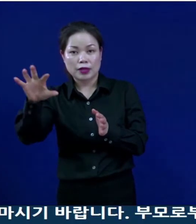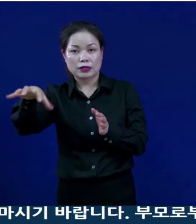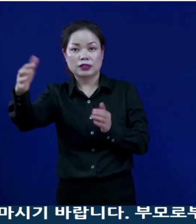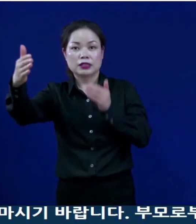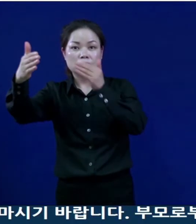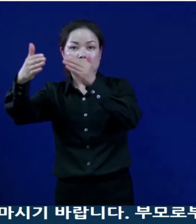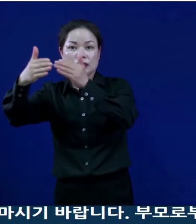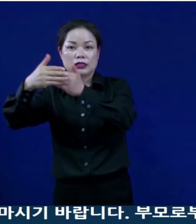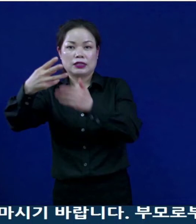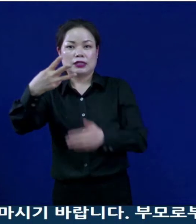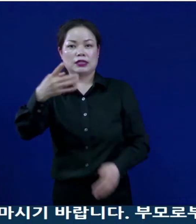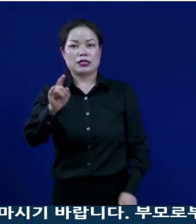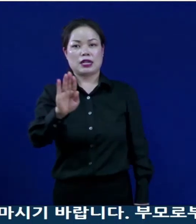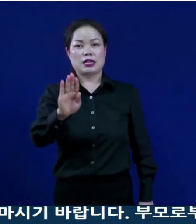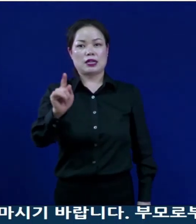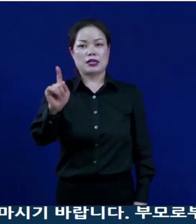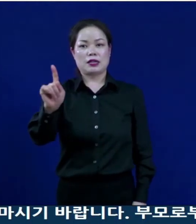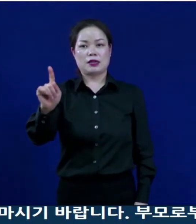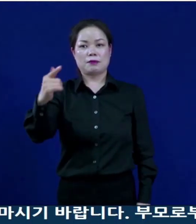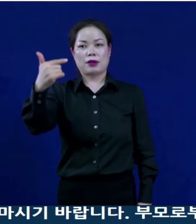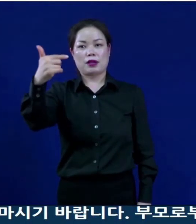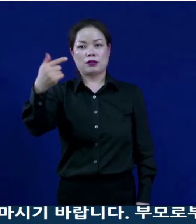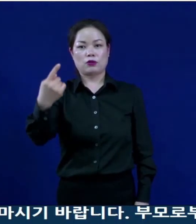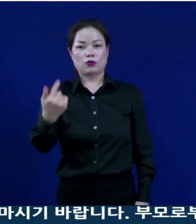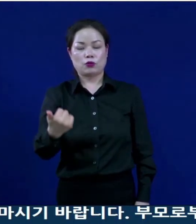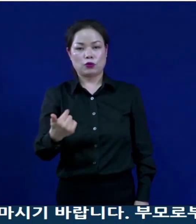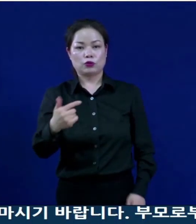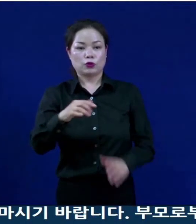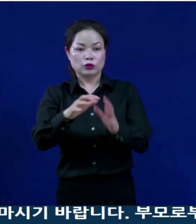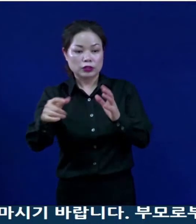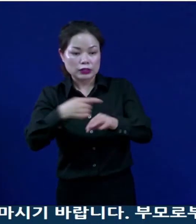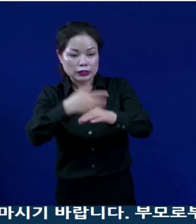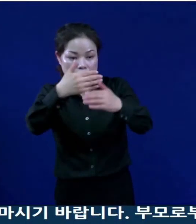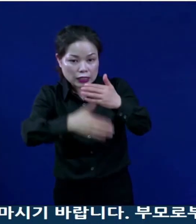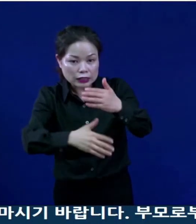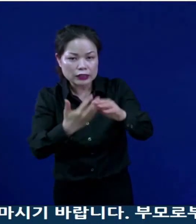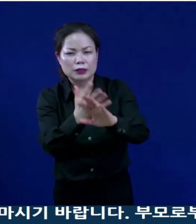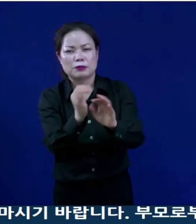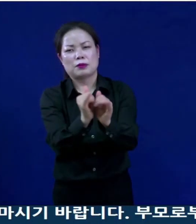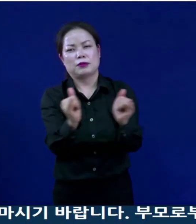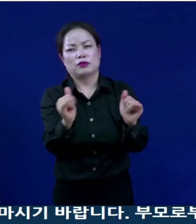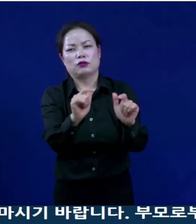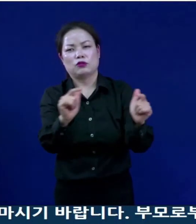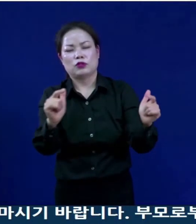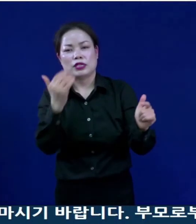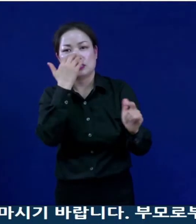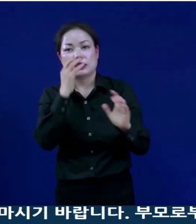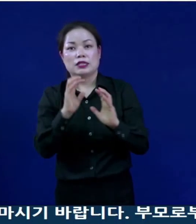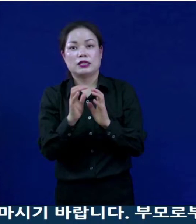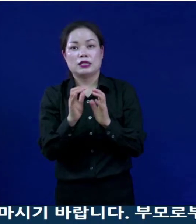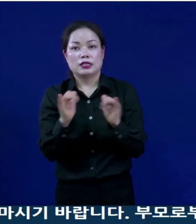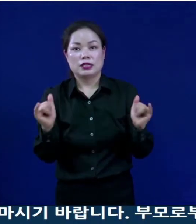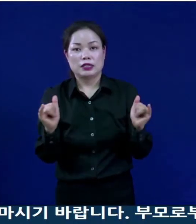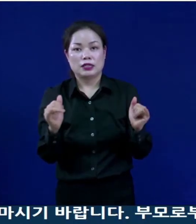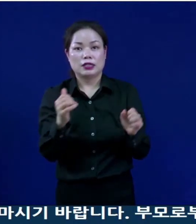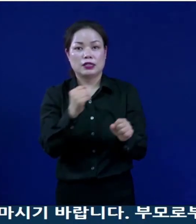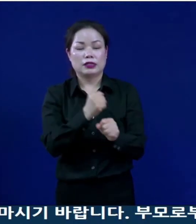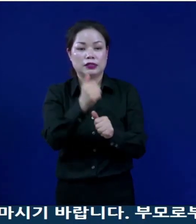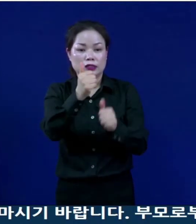입구까지 레바논 산에 거하는 히위 족속이라. 남겨두신 이 이방 민족들로 이스라엘을